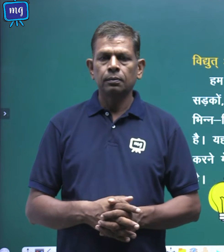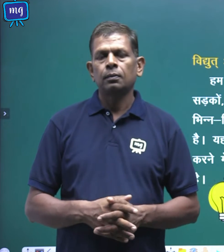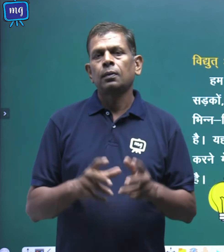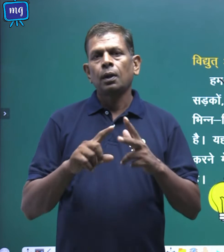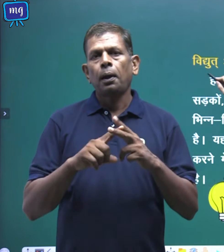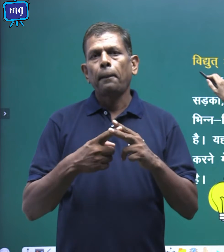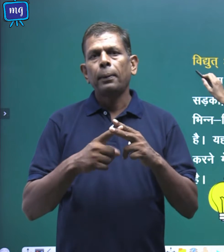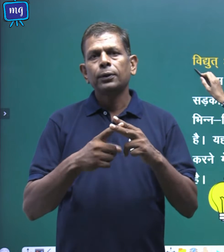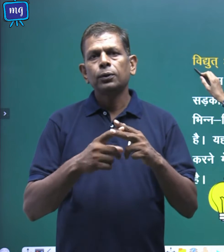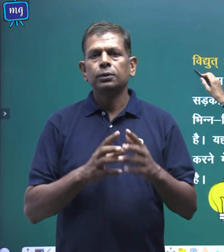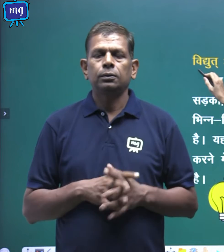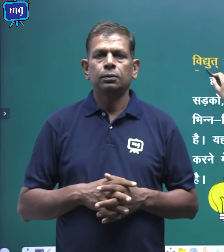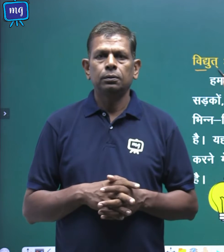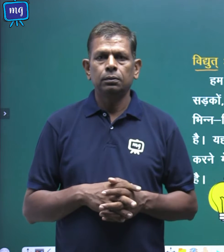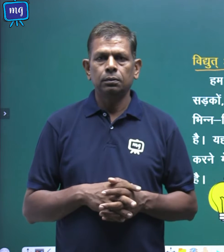विद्युत।